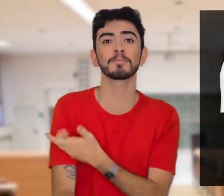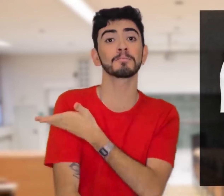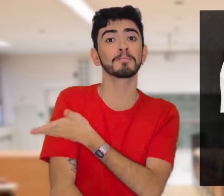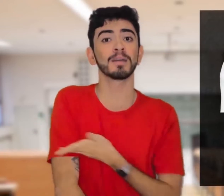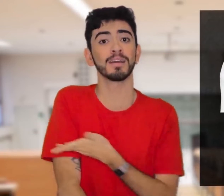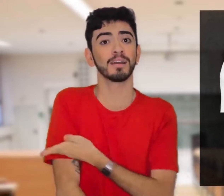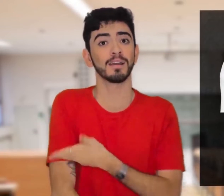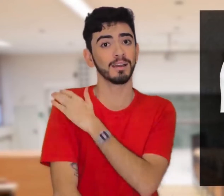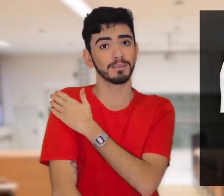outro sinal, esse aqui.